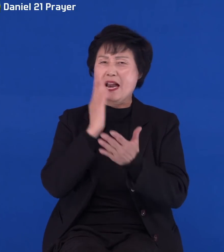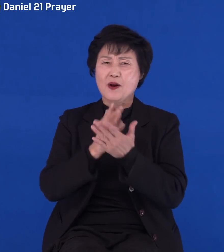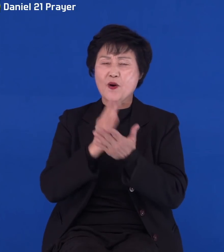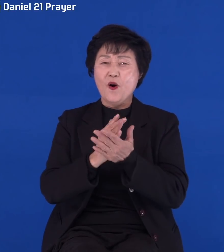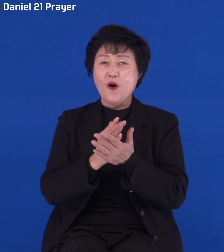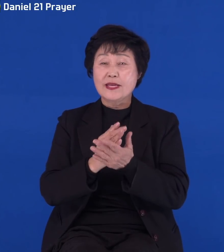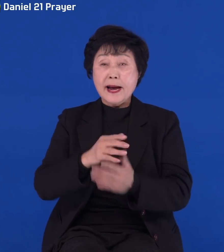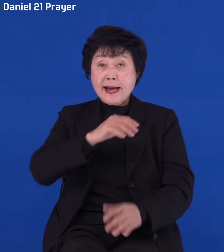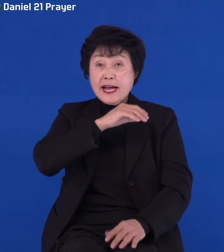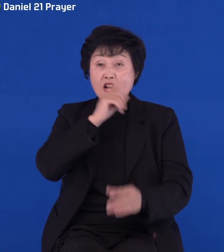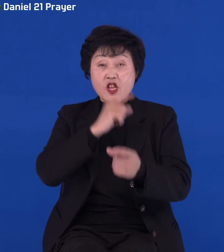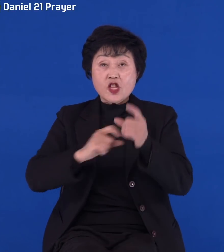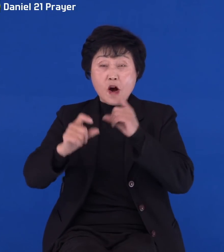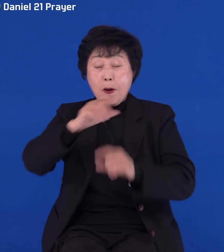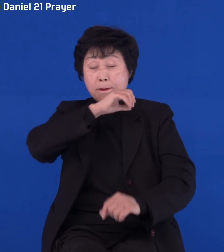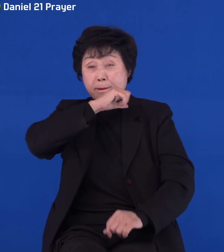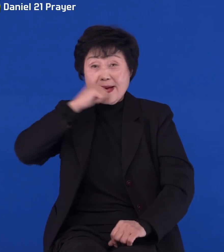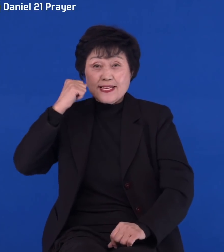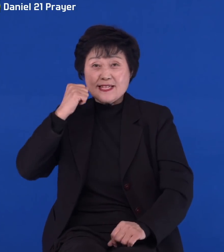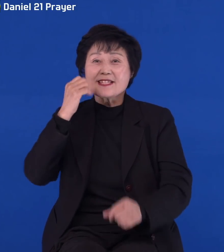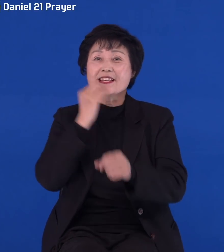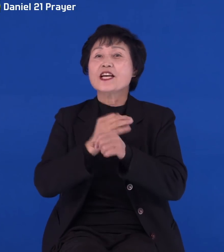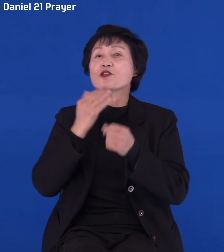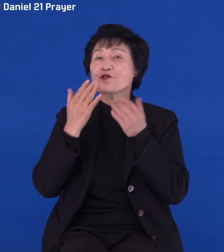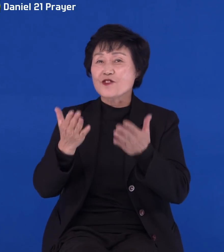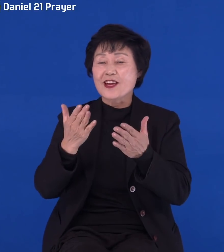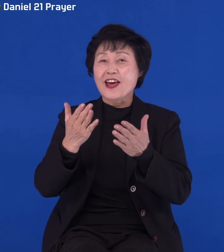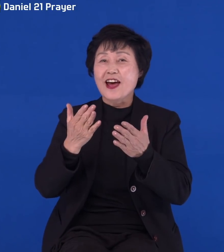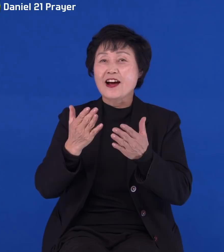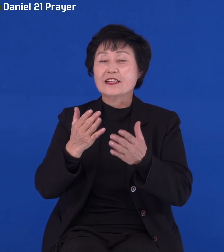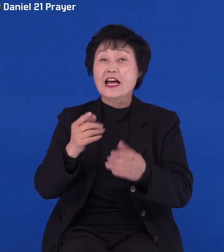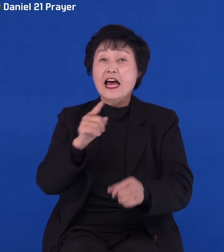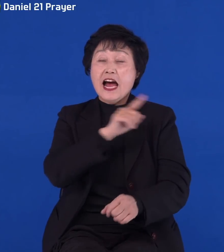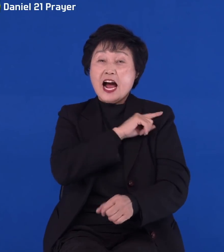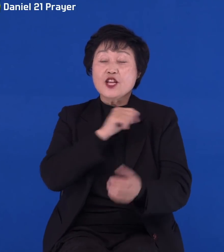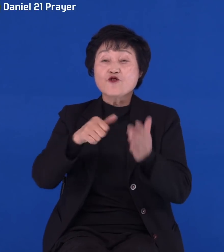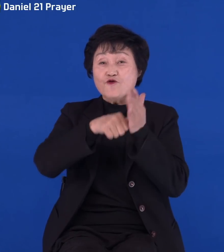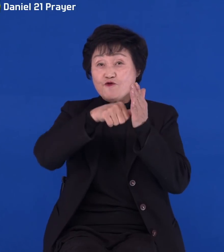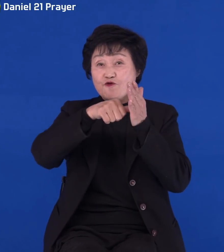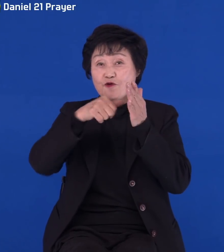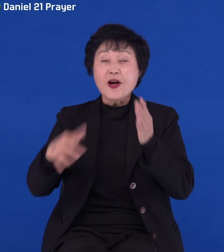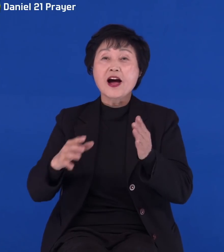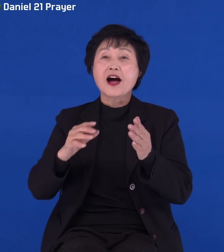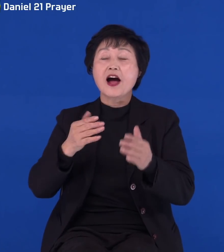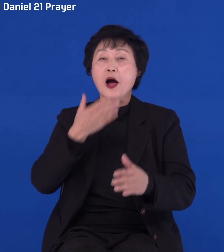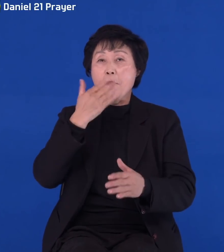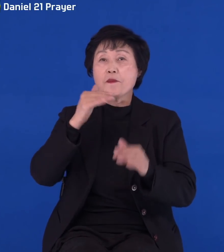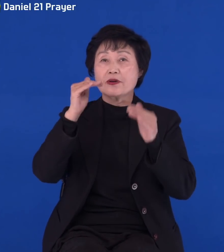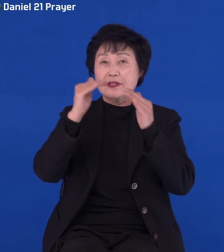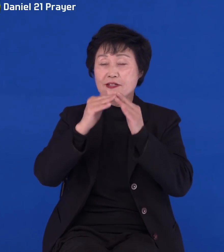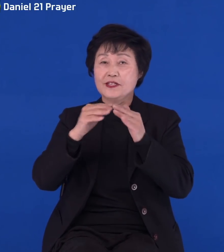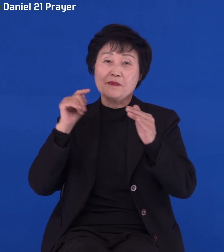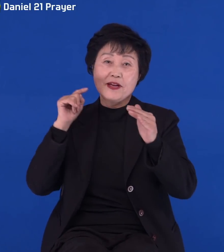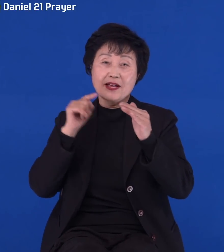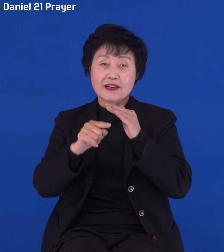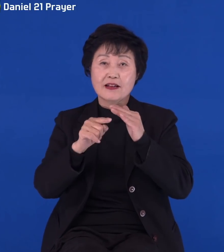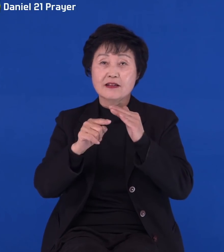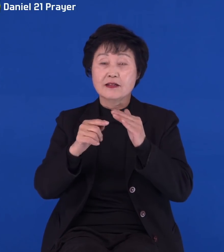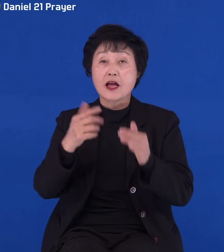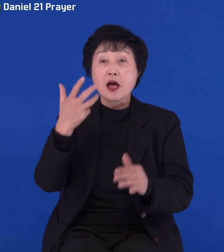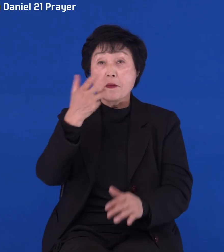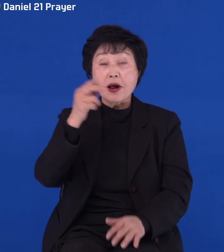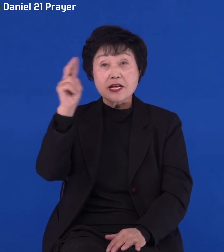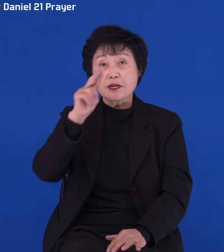스테이크하우스 갈게. 아니요, LA 갈비. 그래서 밴쿠버에서 제일 잘하는 한식당에 갔는데요, 갑자기 저희 이모부가 $80 코스